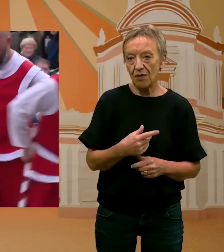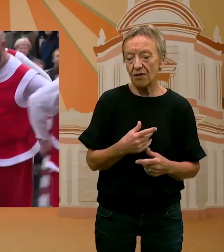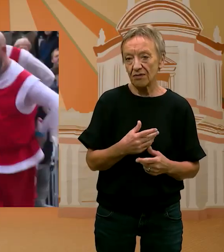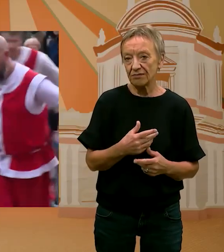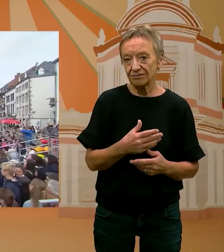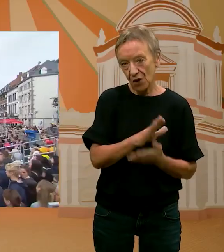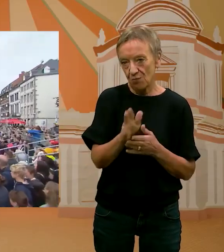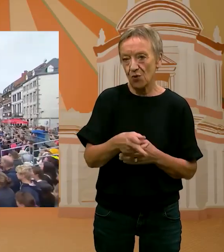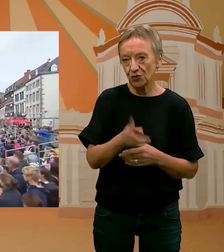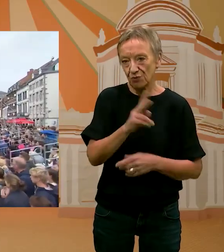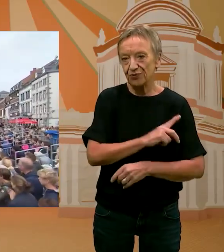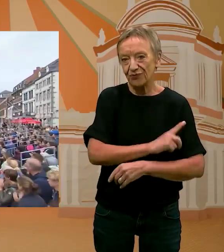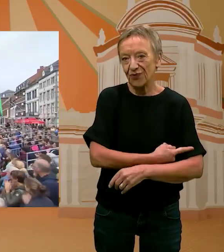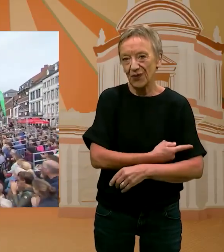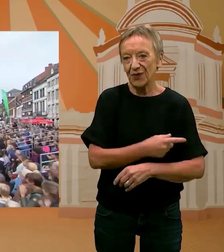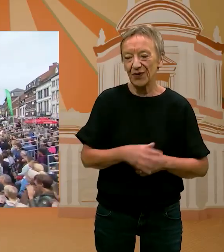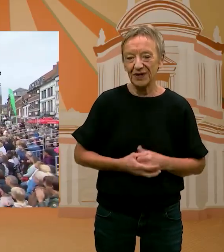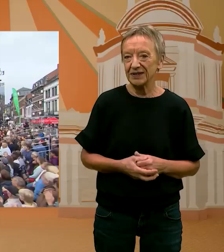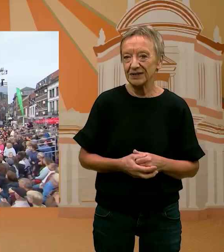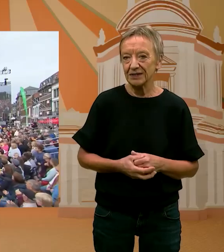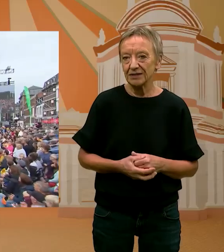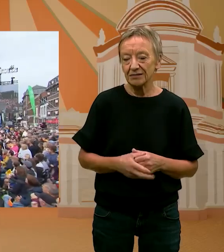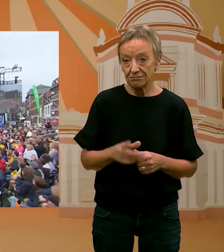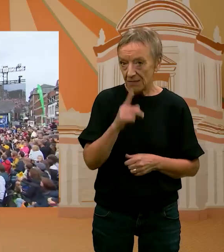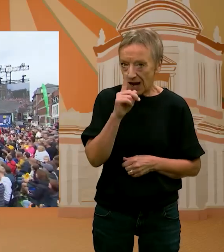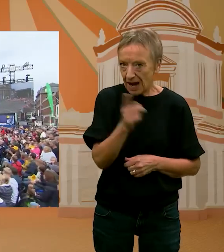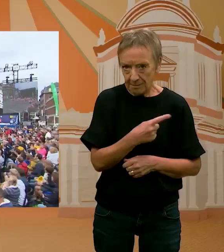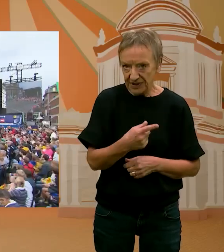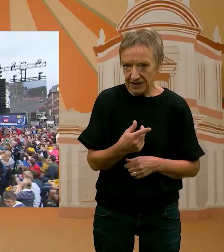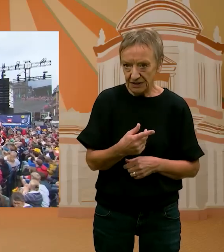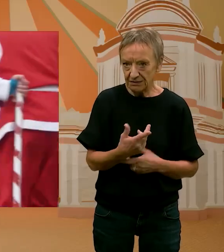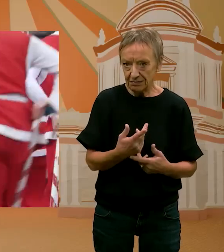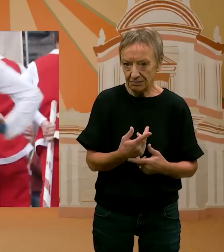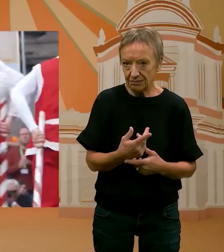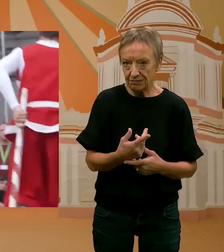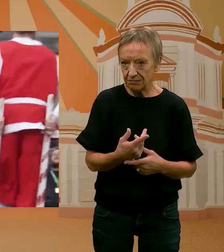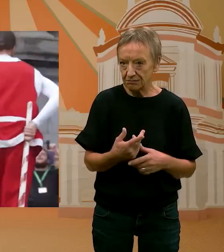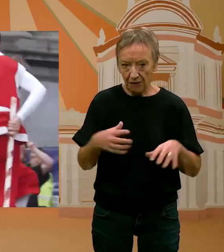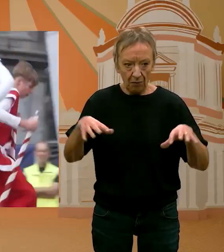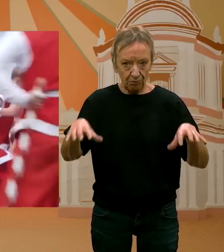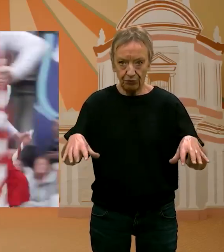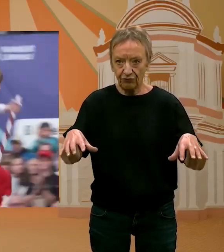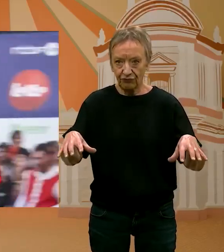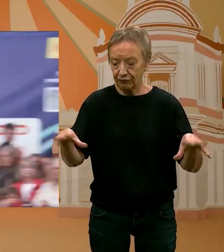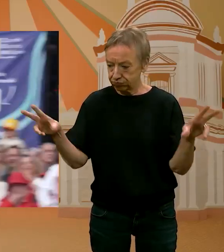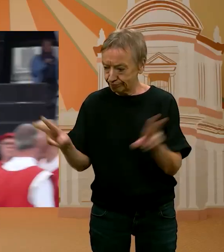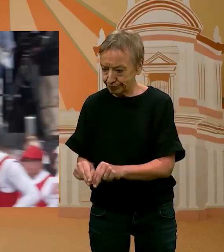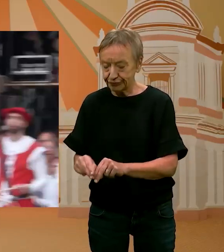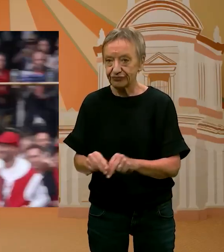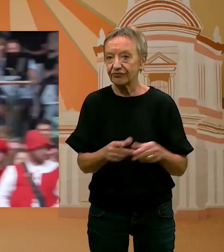on est arrivé au bout-à-tôt à beaucoup. J'étais vraiment étonné de voir qu'on soit autant. J'ai essayé de rester encore